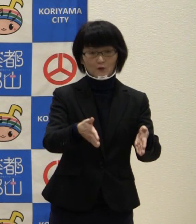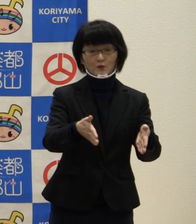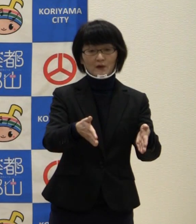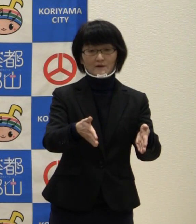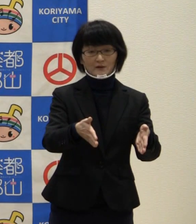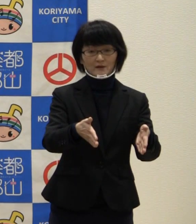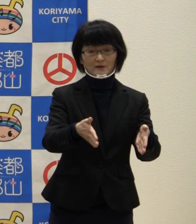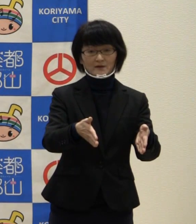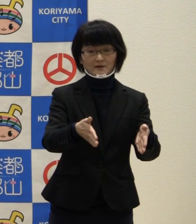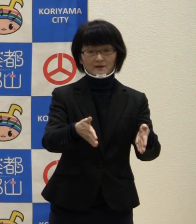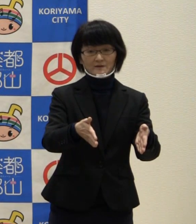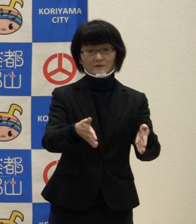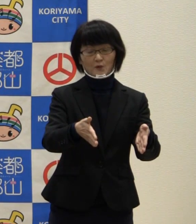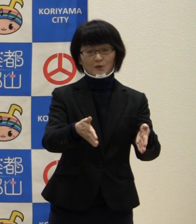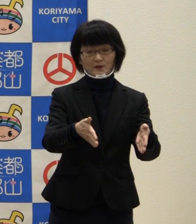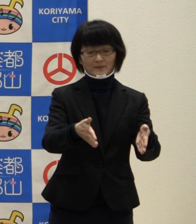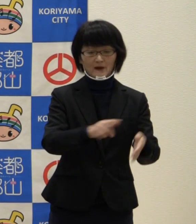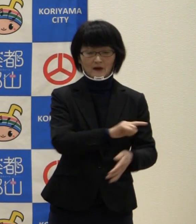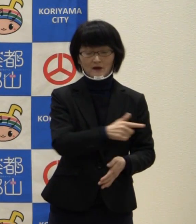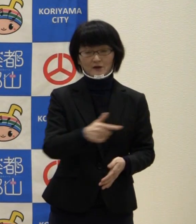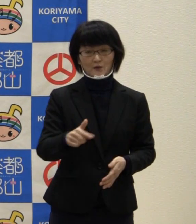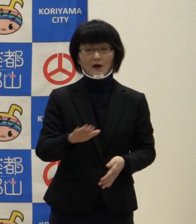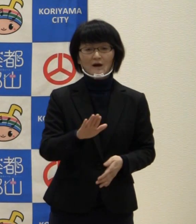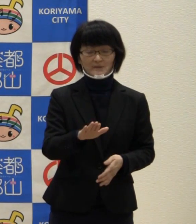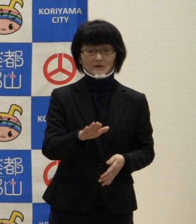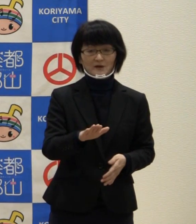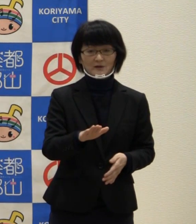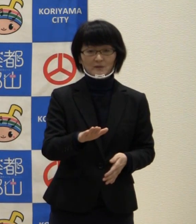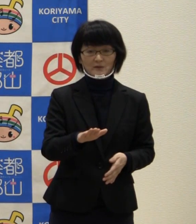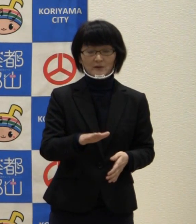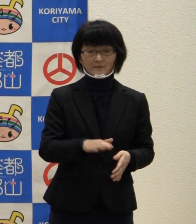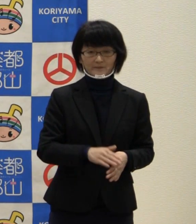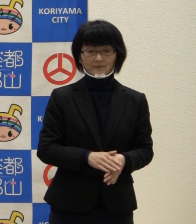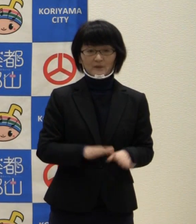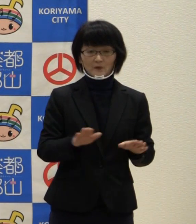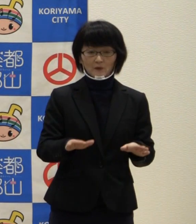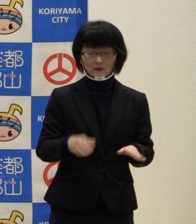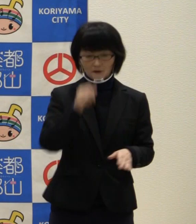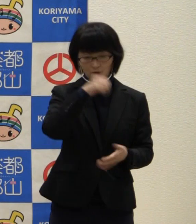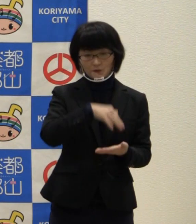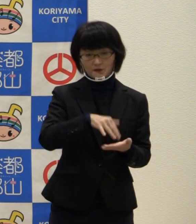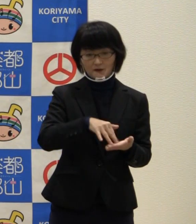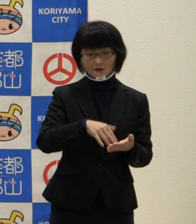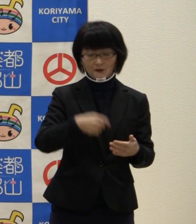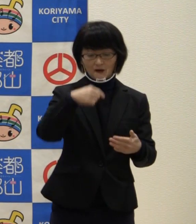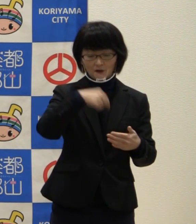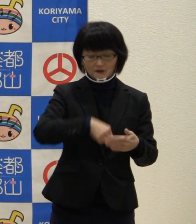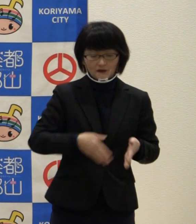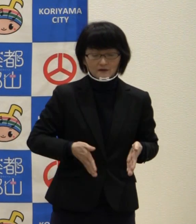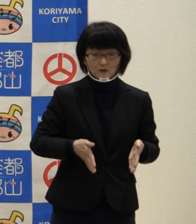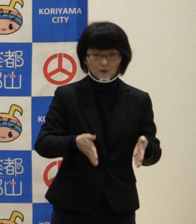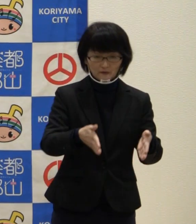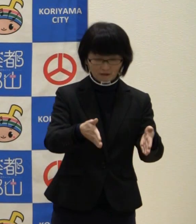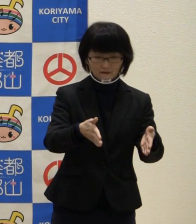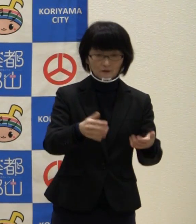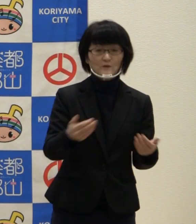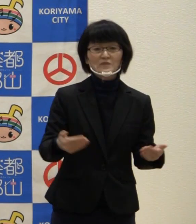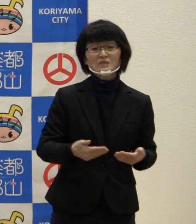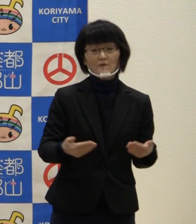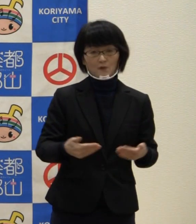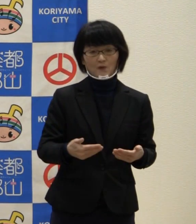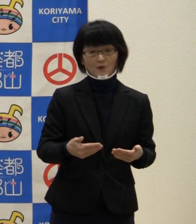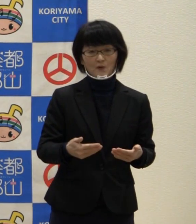環状を成している道路がさまざまございますが、今回の予算は内環状線の事業、それ